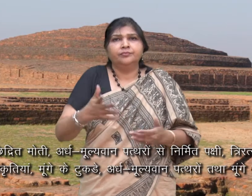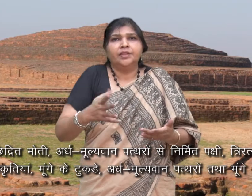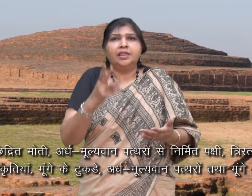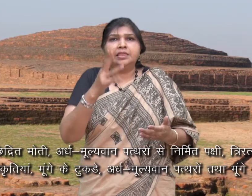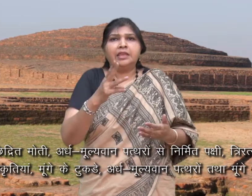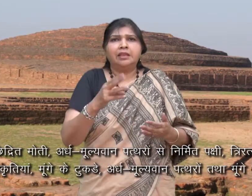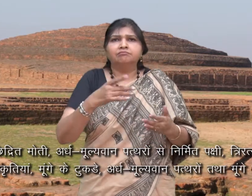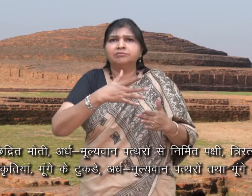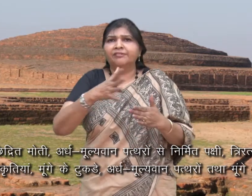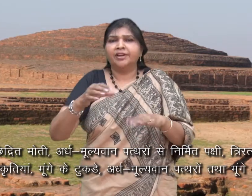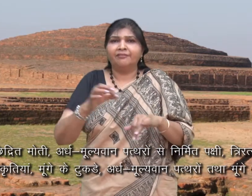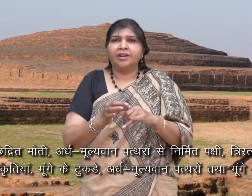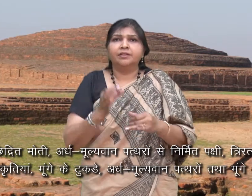त्रिरत्न एवं पुष्पाकृतियां,